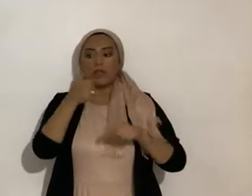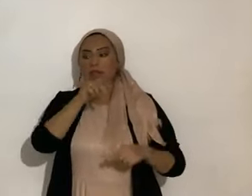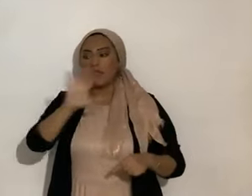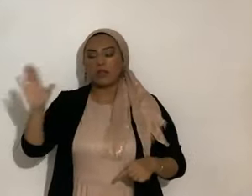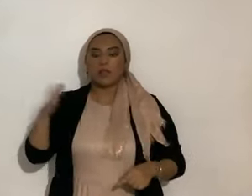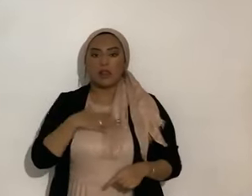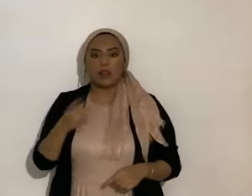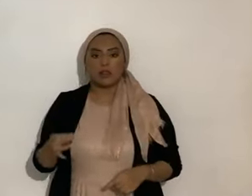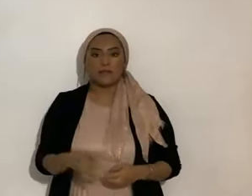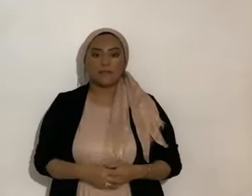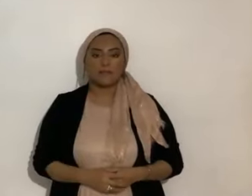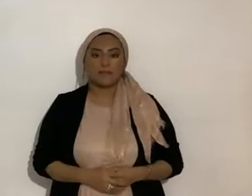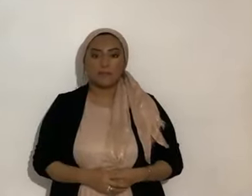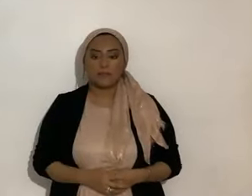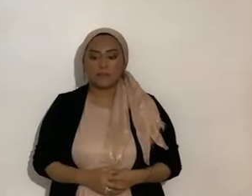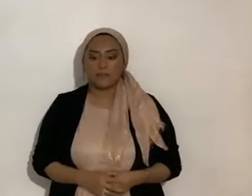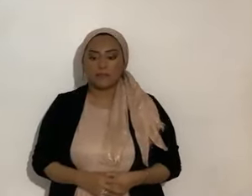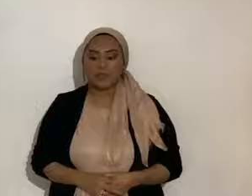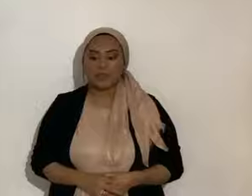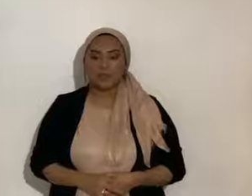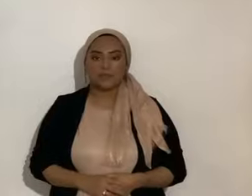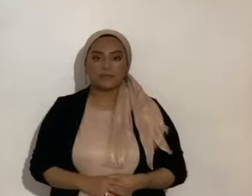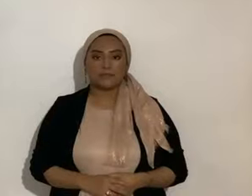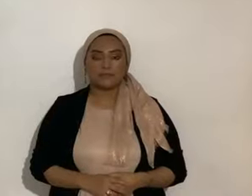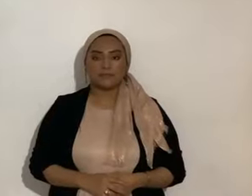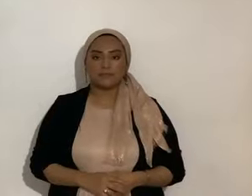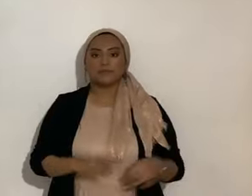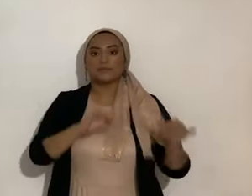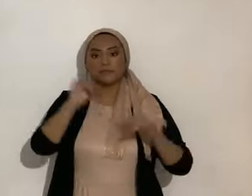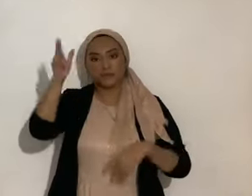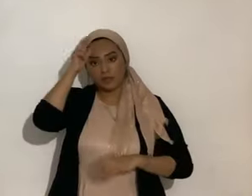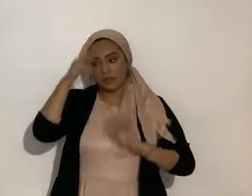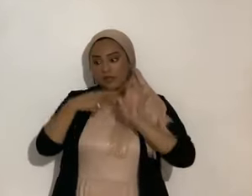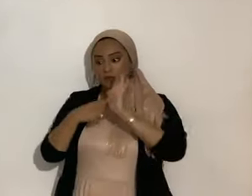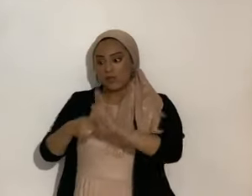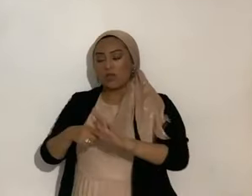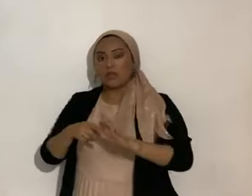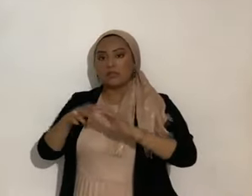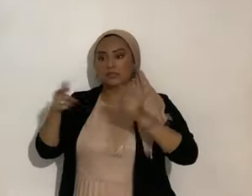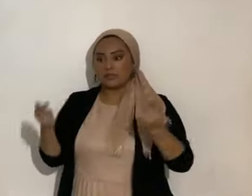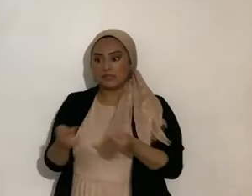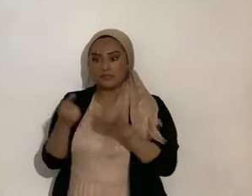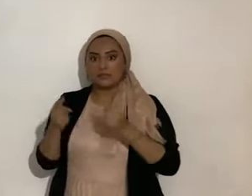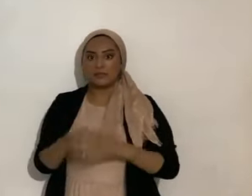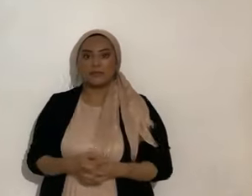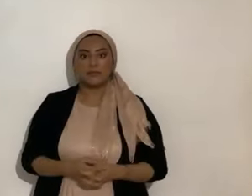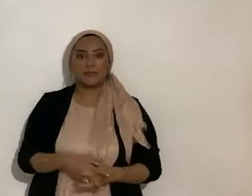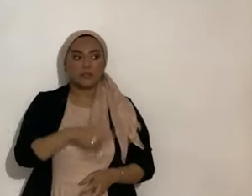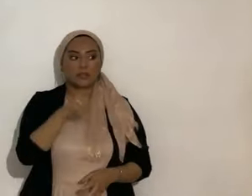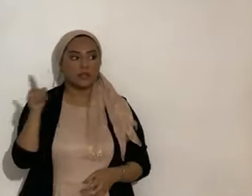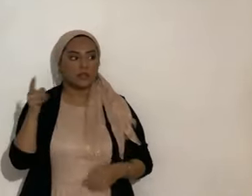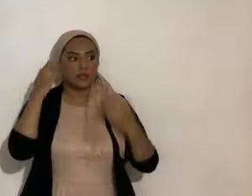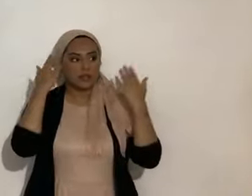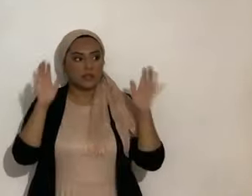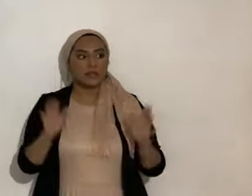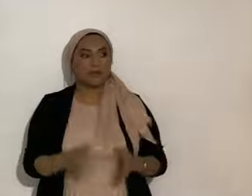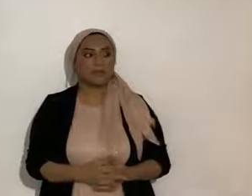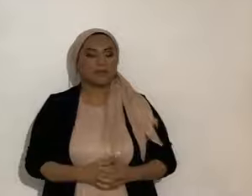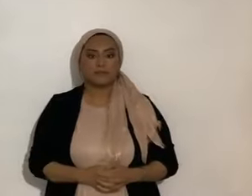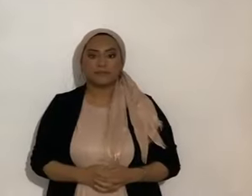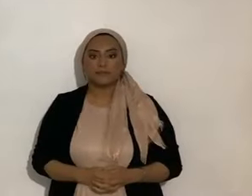atrae, ¿sí? En esa misma forma le va a presentar el diablo el pecado, sin que se den cuenta.